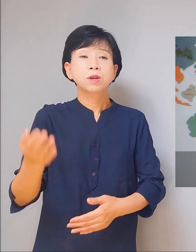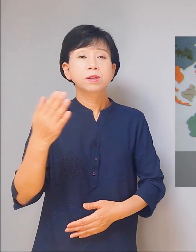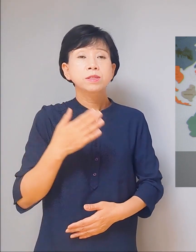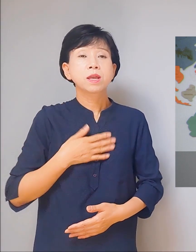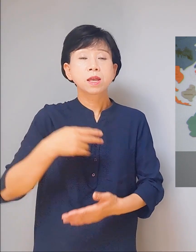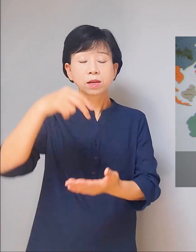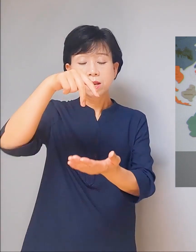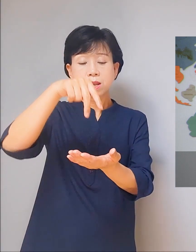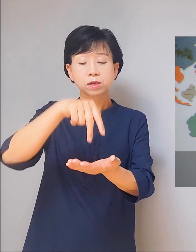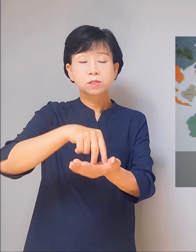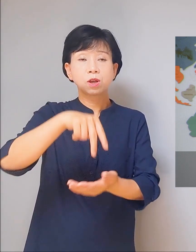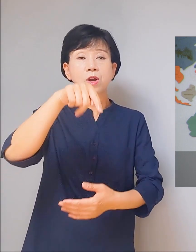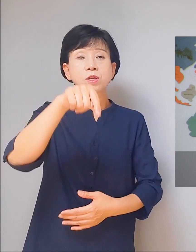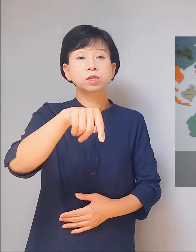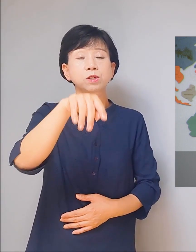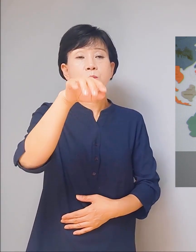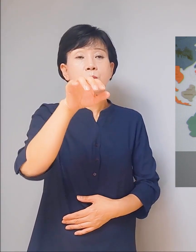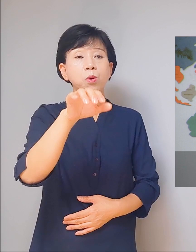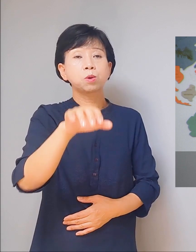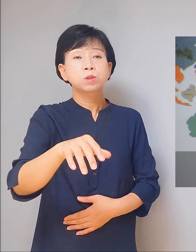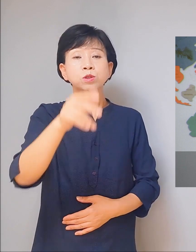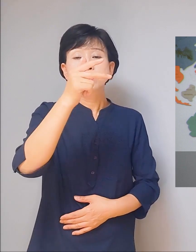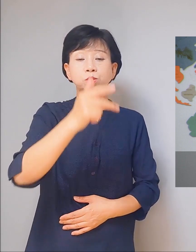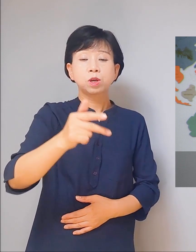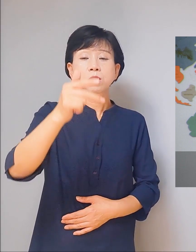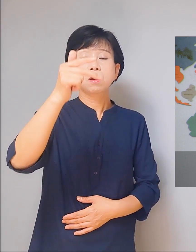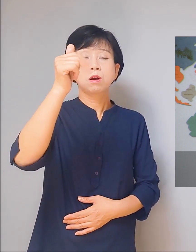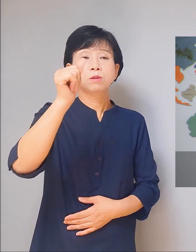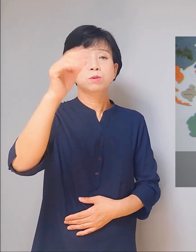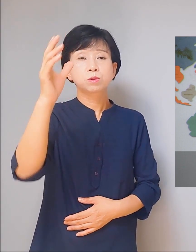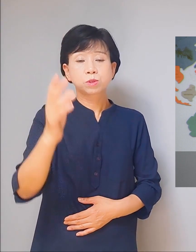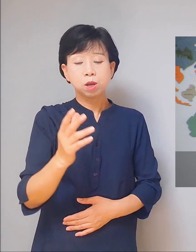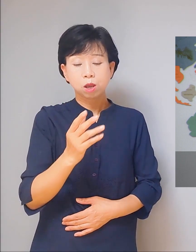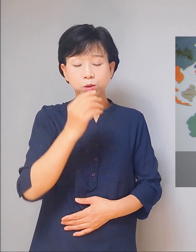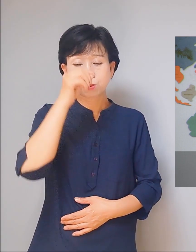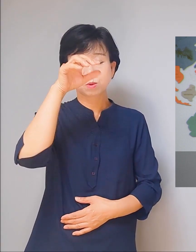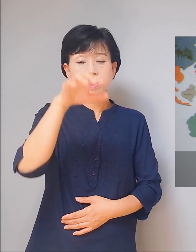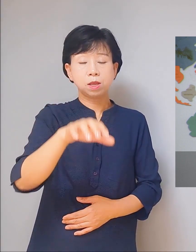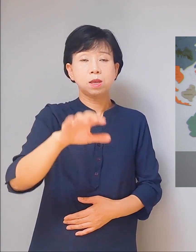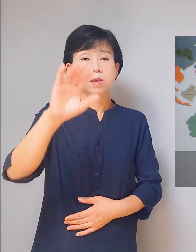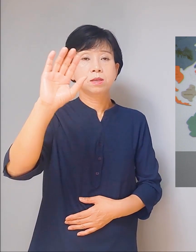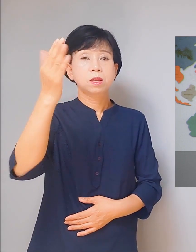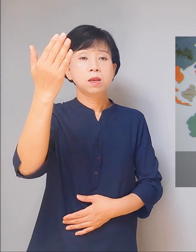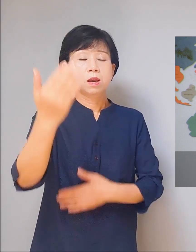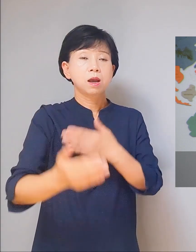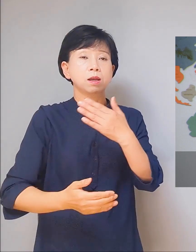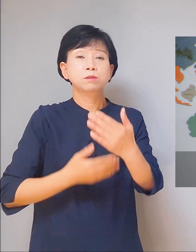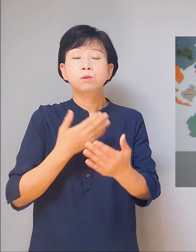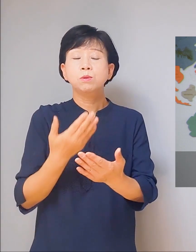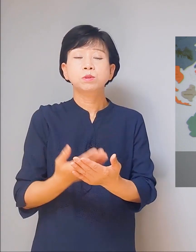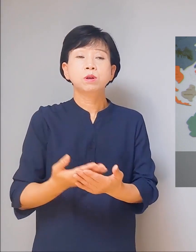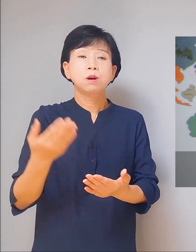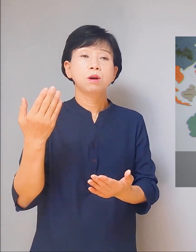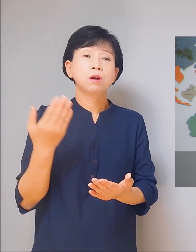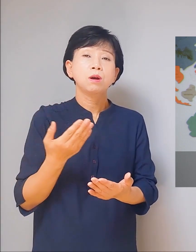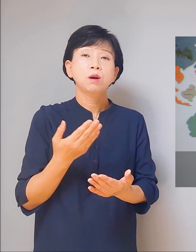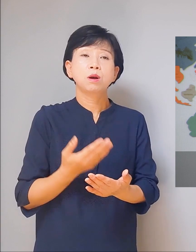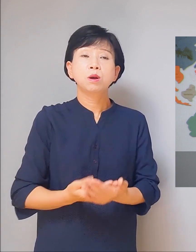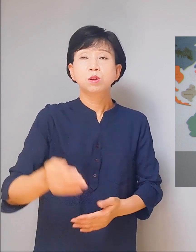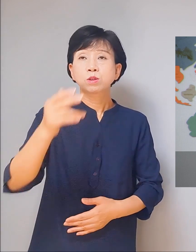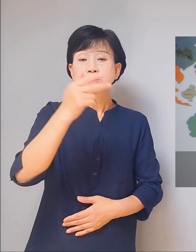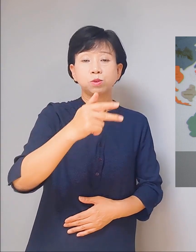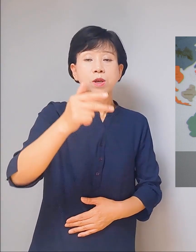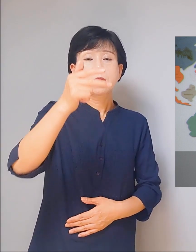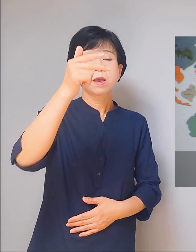하소서. 내가 선 이곳 주의 거룩한 곳 되게